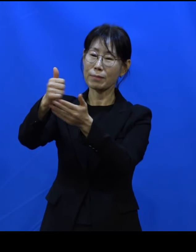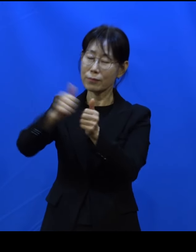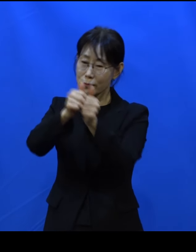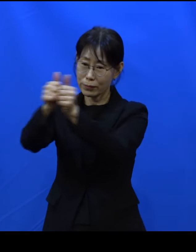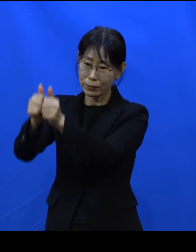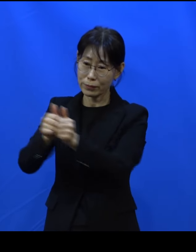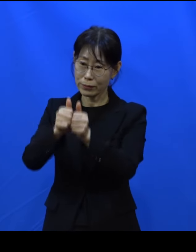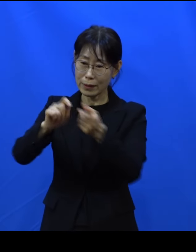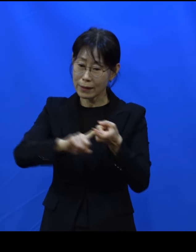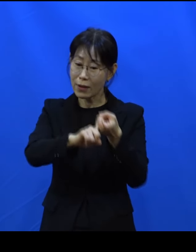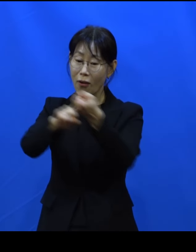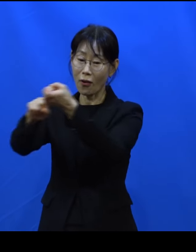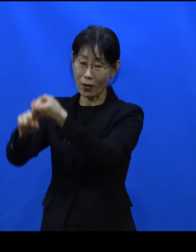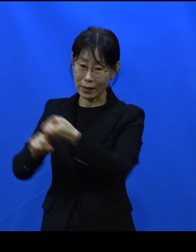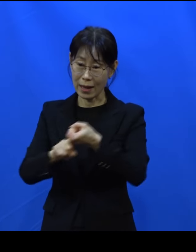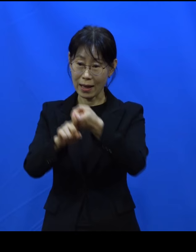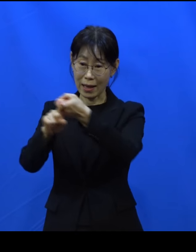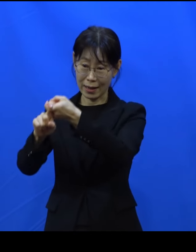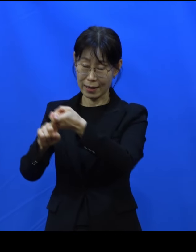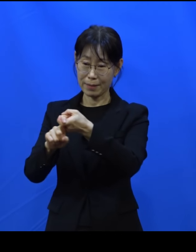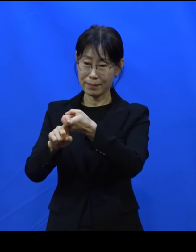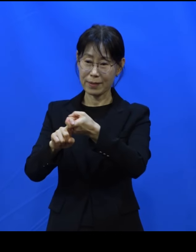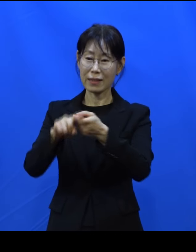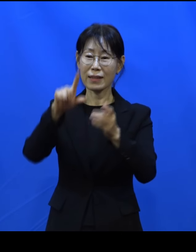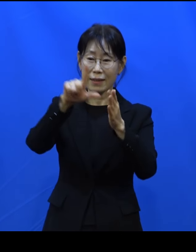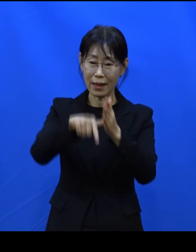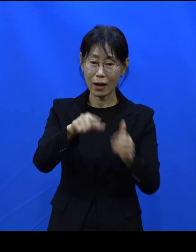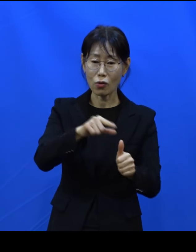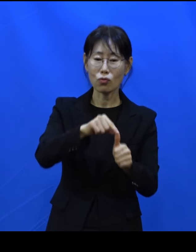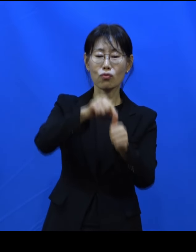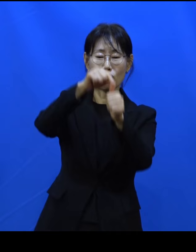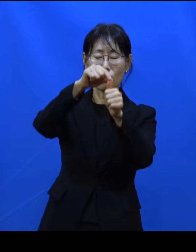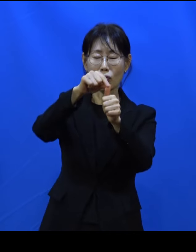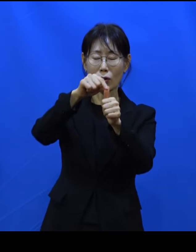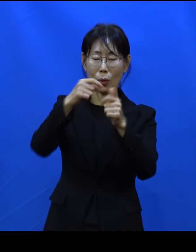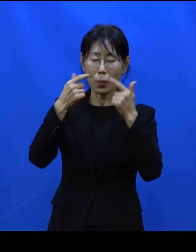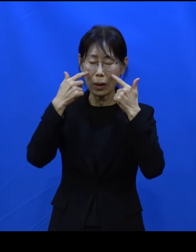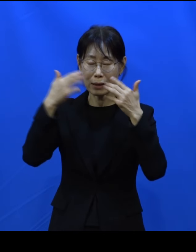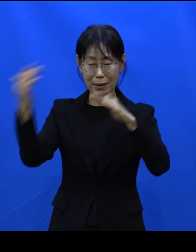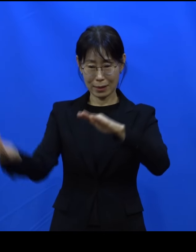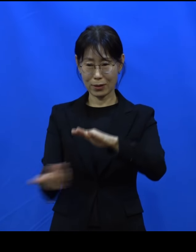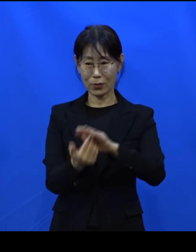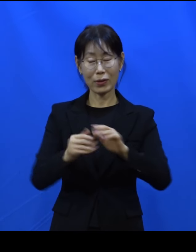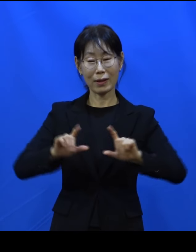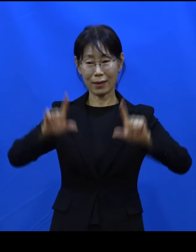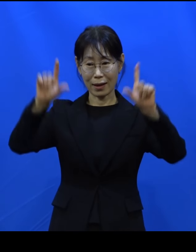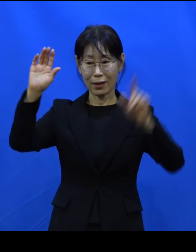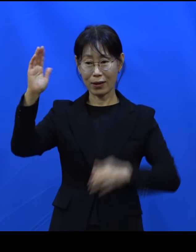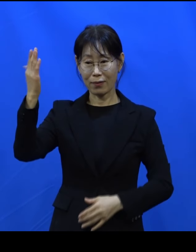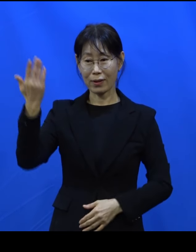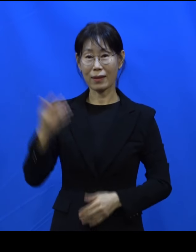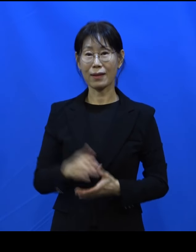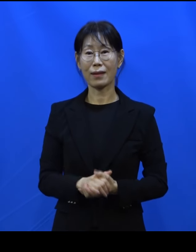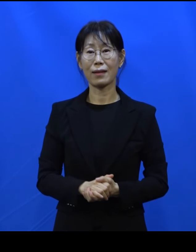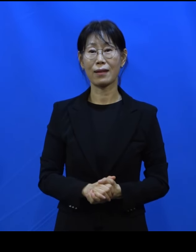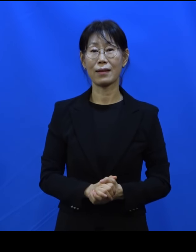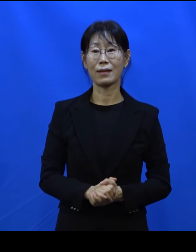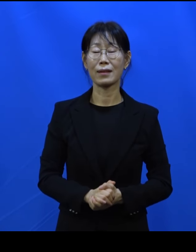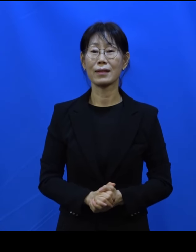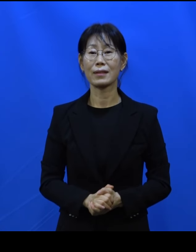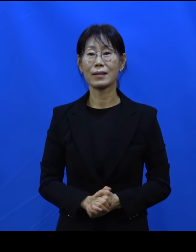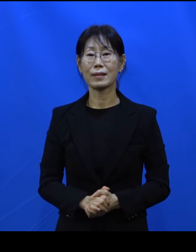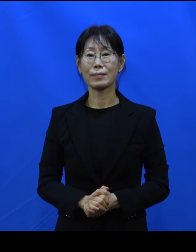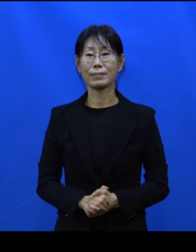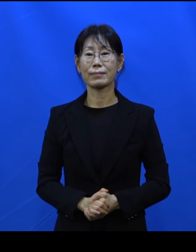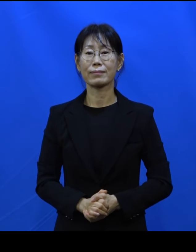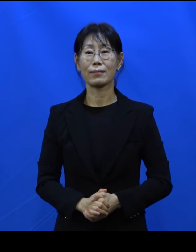영원한 연합을 이루는 날이 구원의 완성입니다. 지금은 이미와 아직과